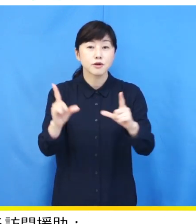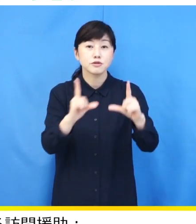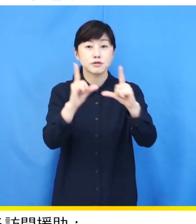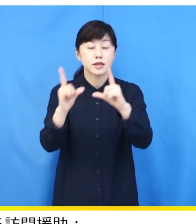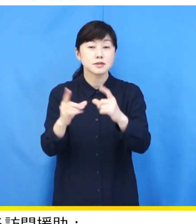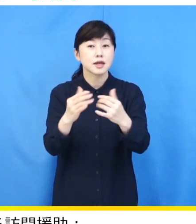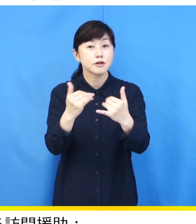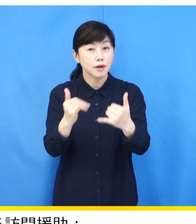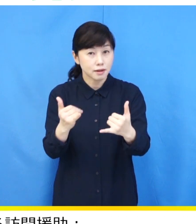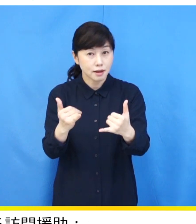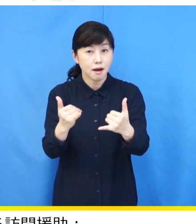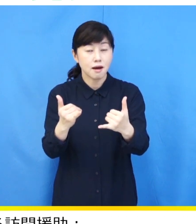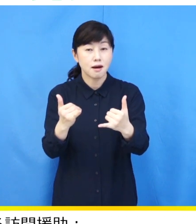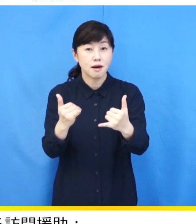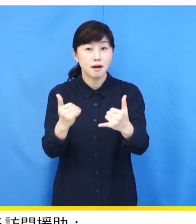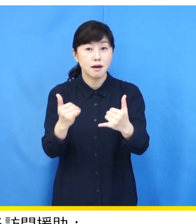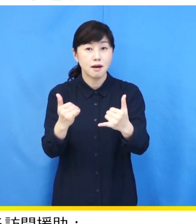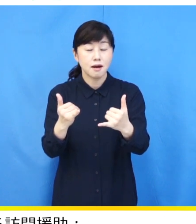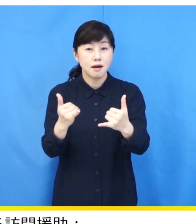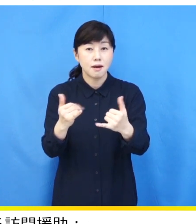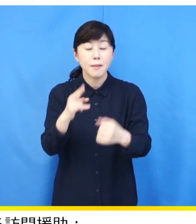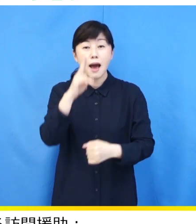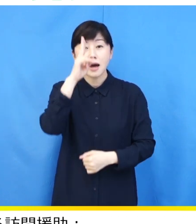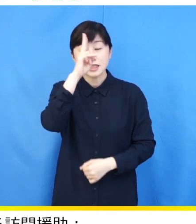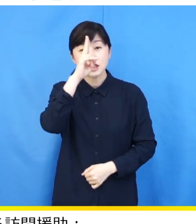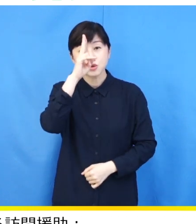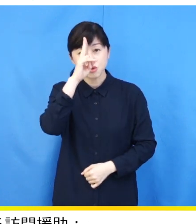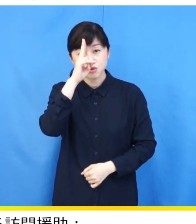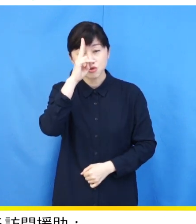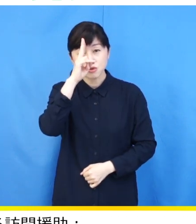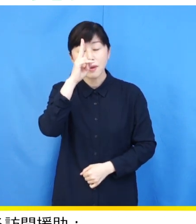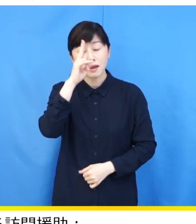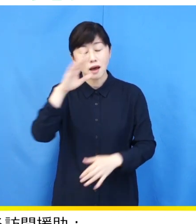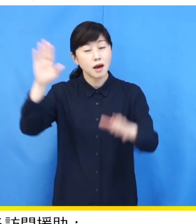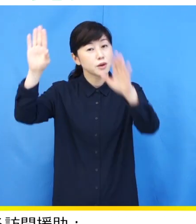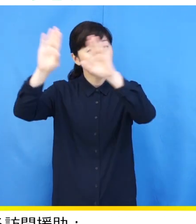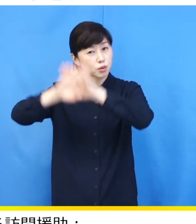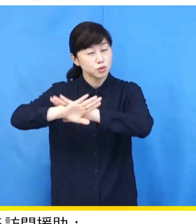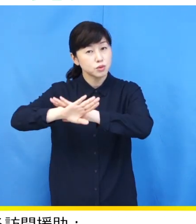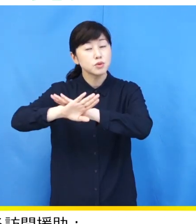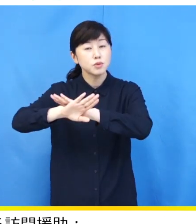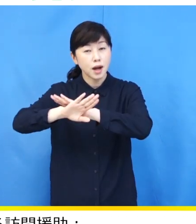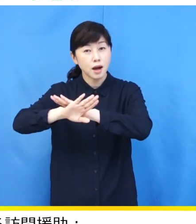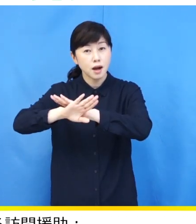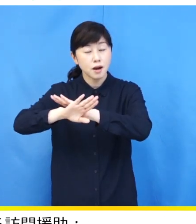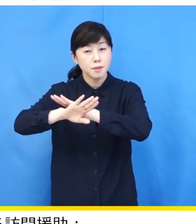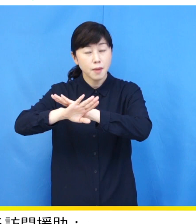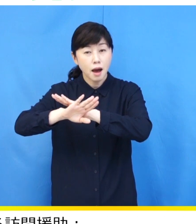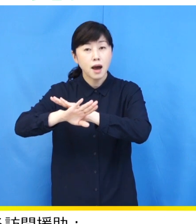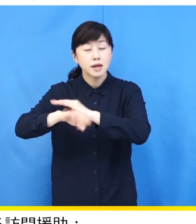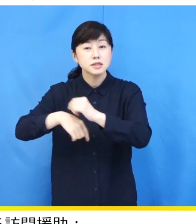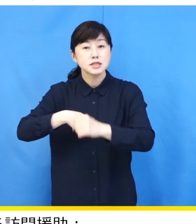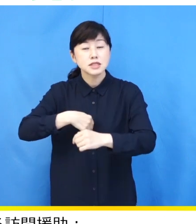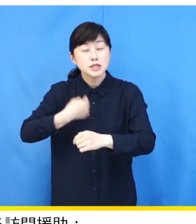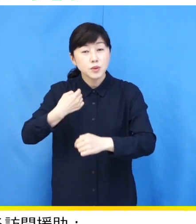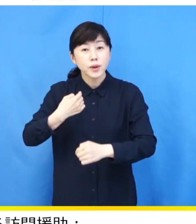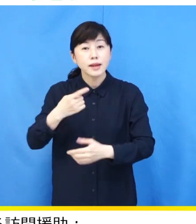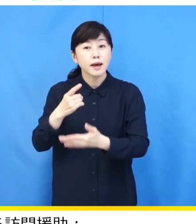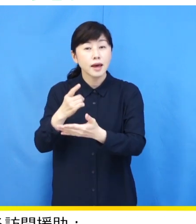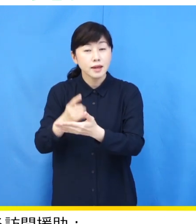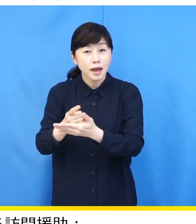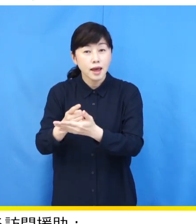方日中または夜間一人で家にいる方です